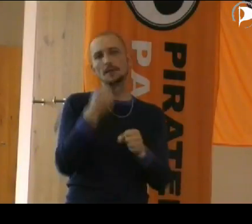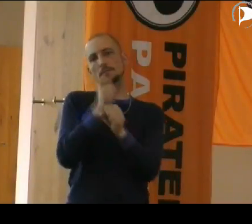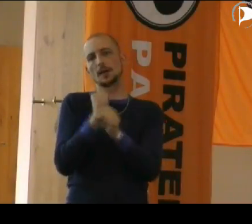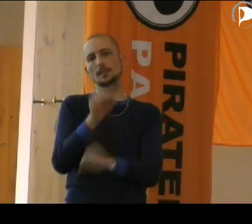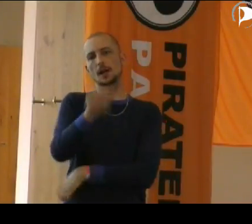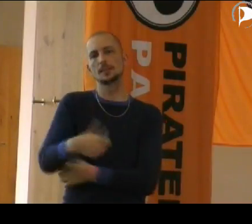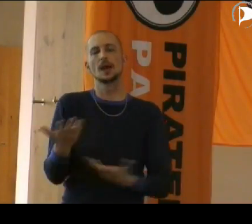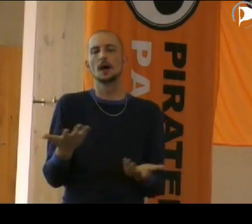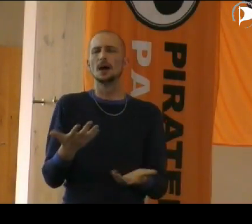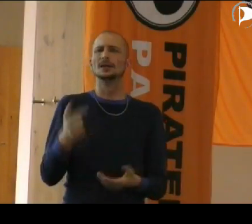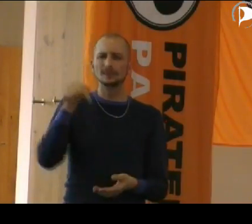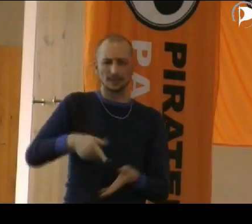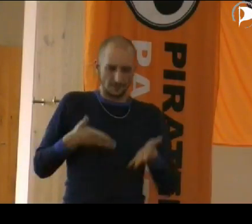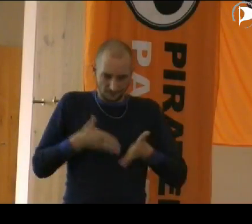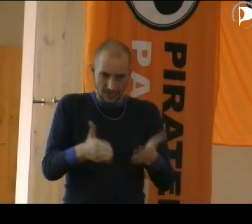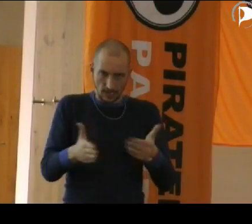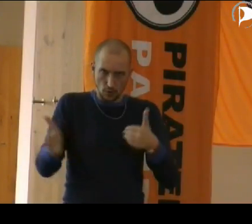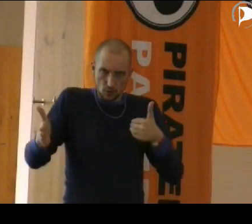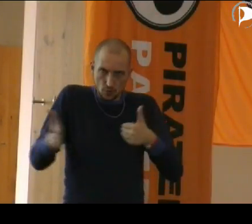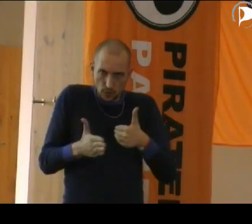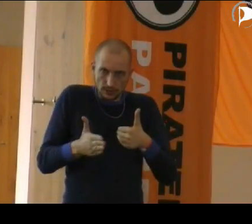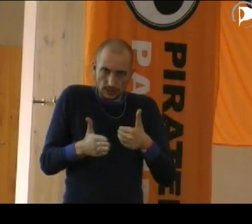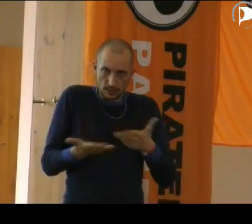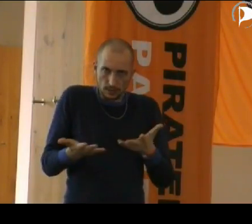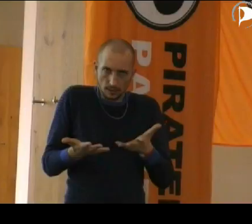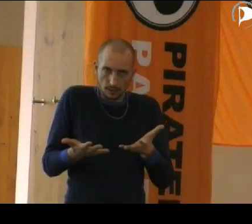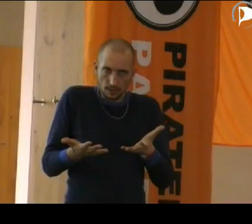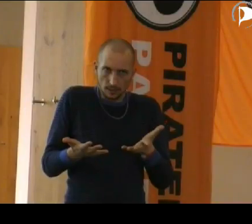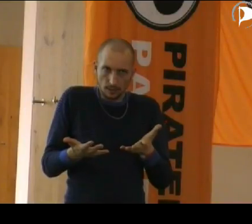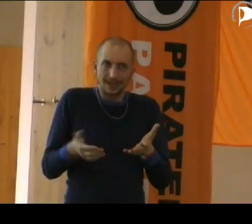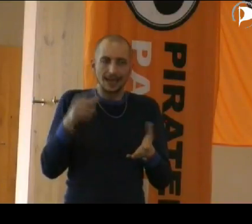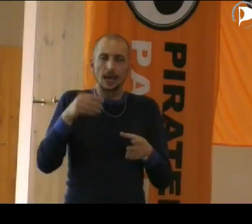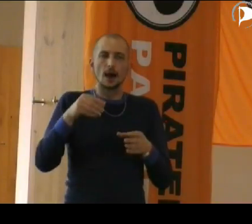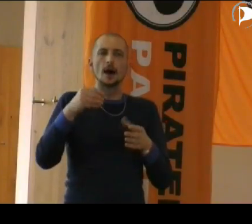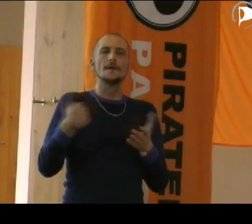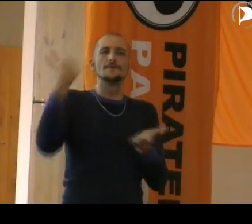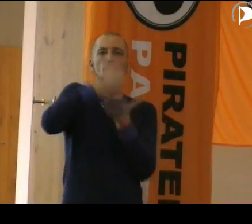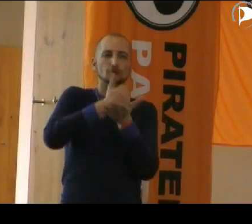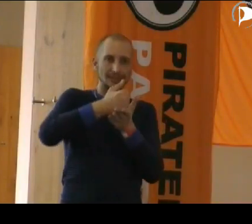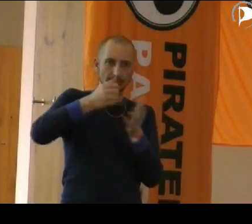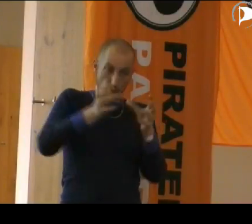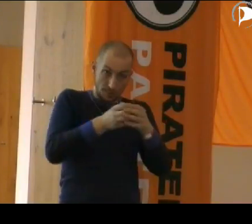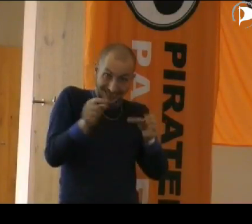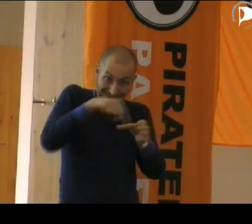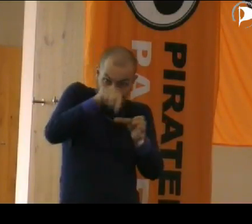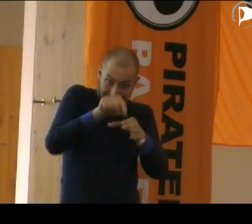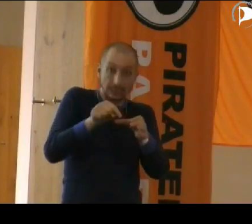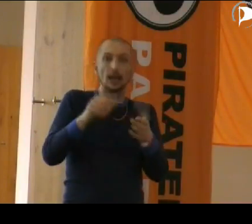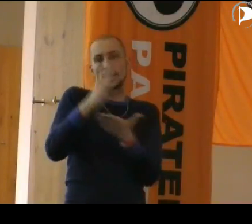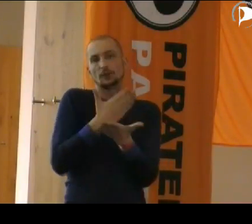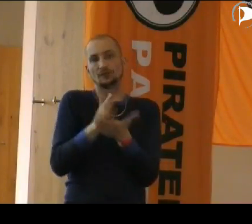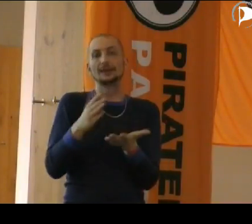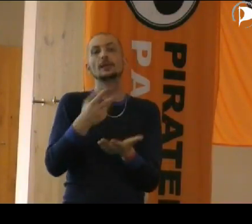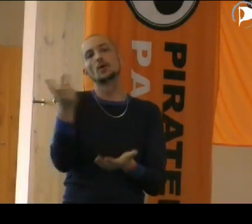gehwege ist sie doch wesentlich verkürzen innerhalb des vorstandes etwas zu entscheiden oder sich erst als von der basis her bis noch im vorstand